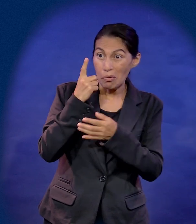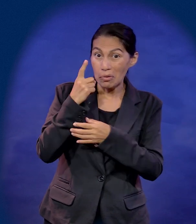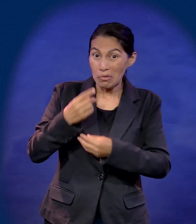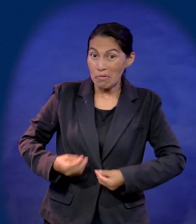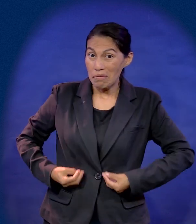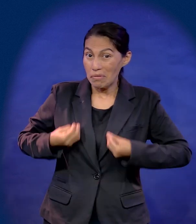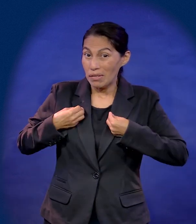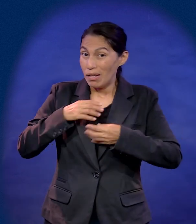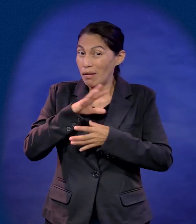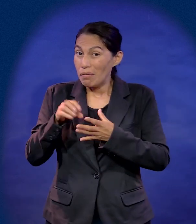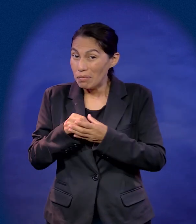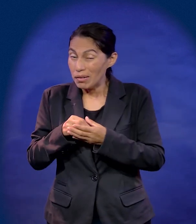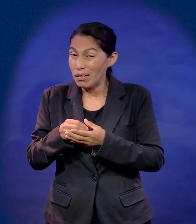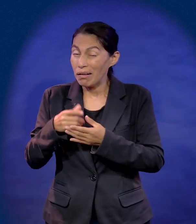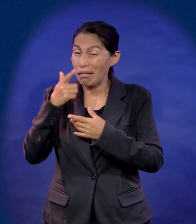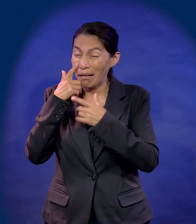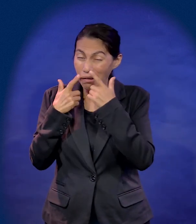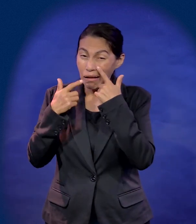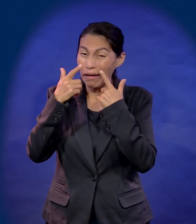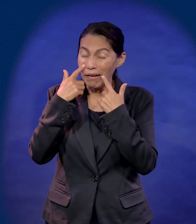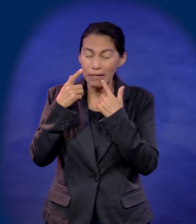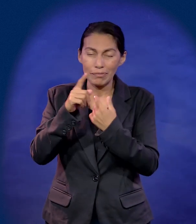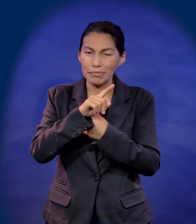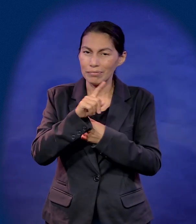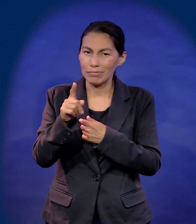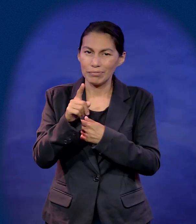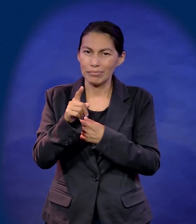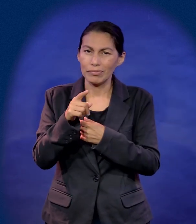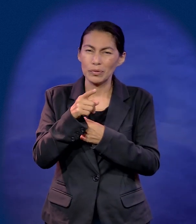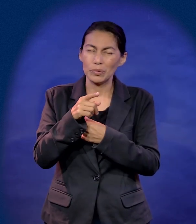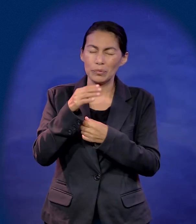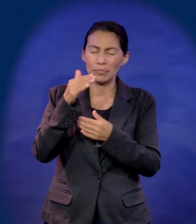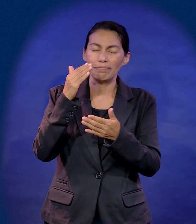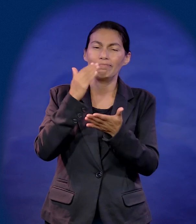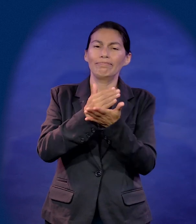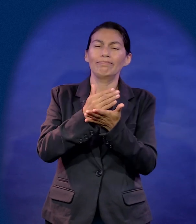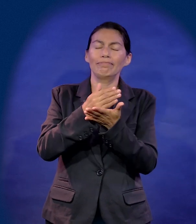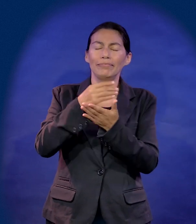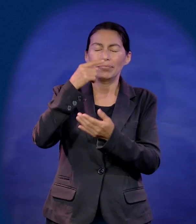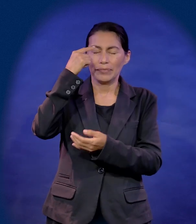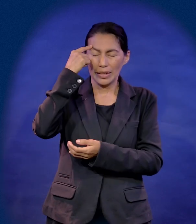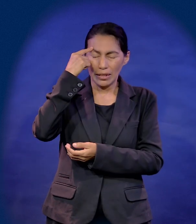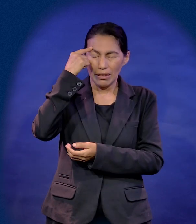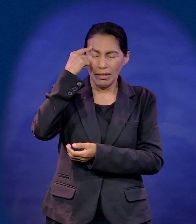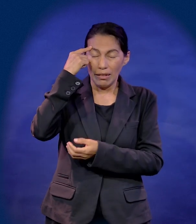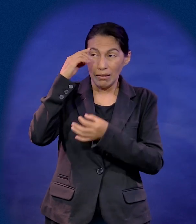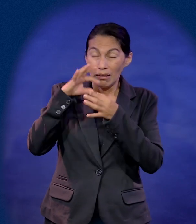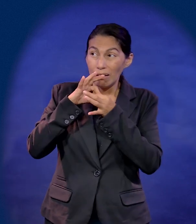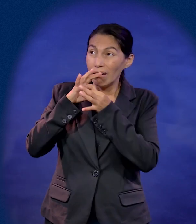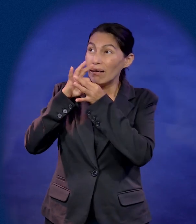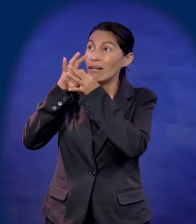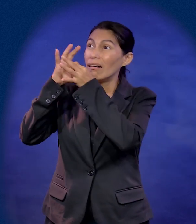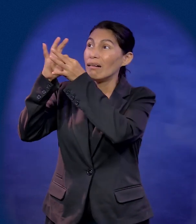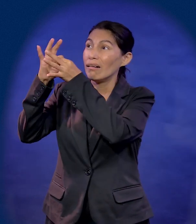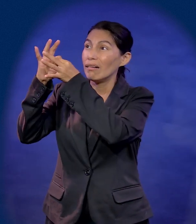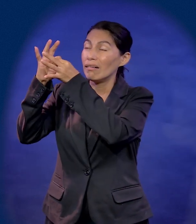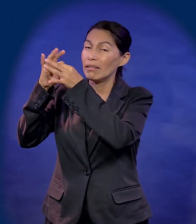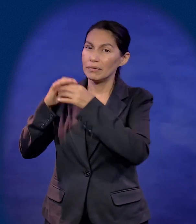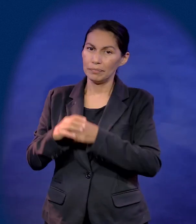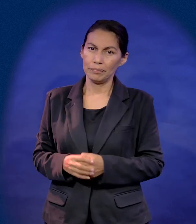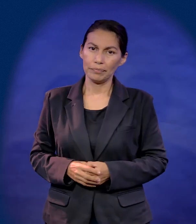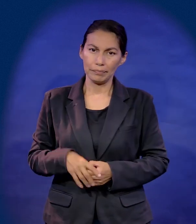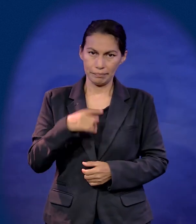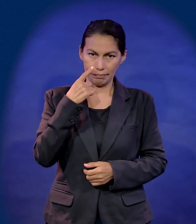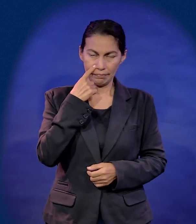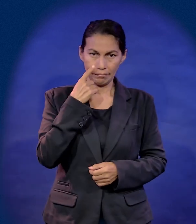vida. Si tienes que detenerte, detente, porque el Señor está contigo.